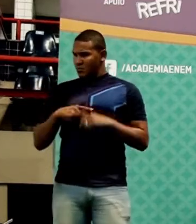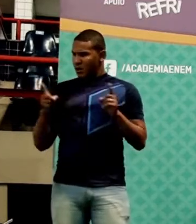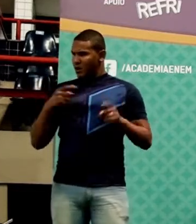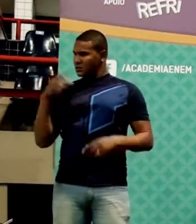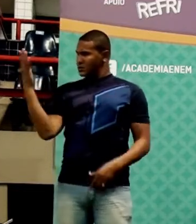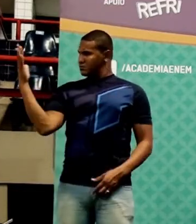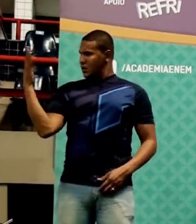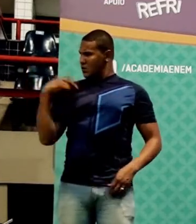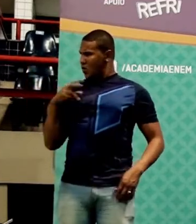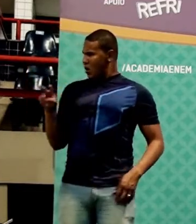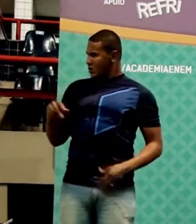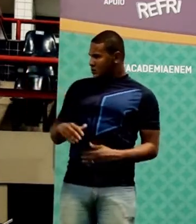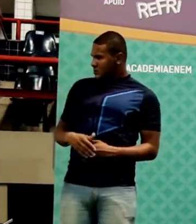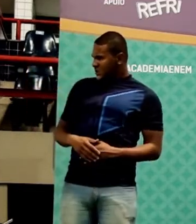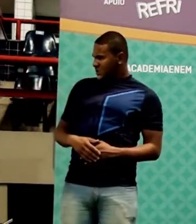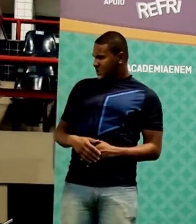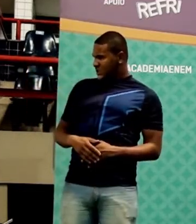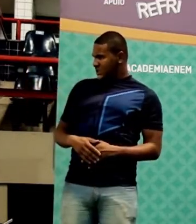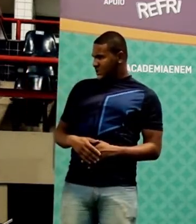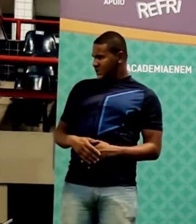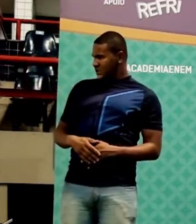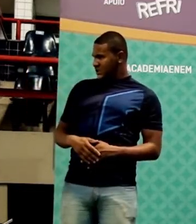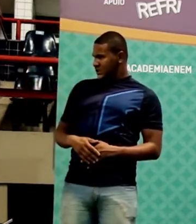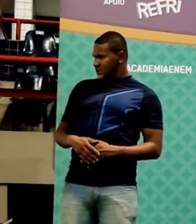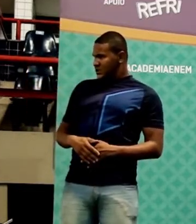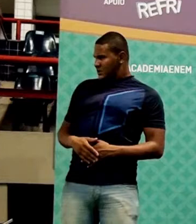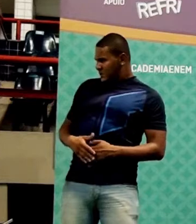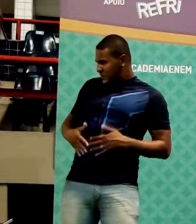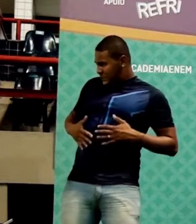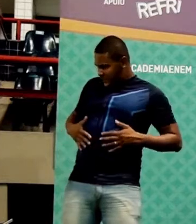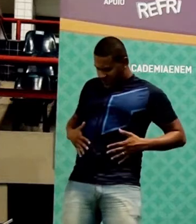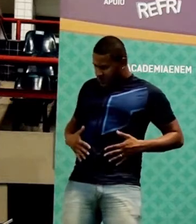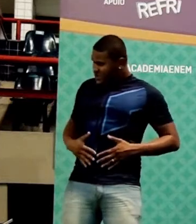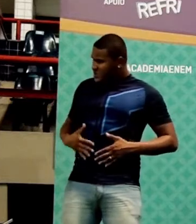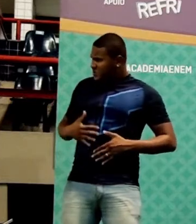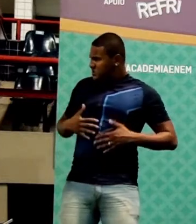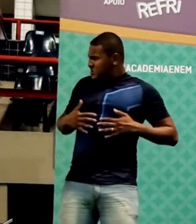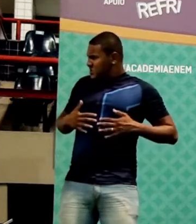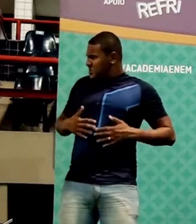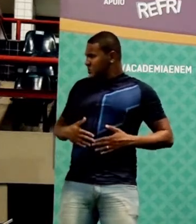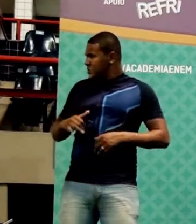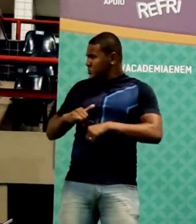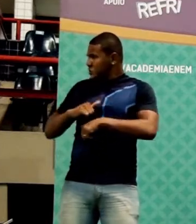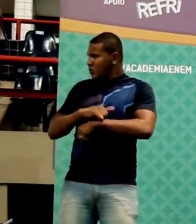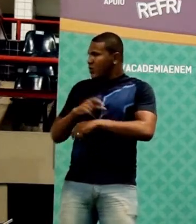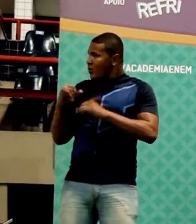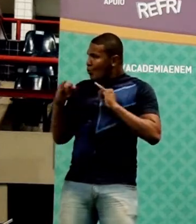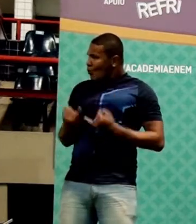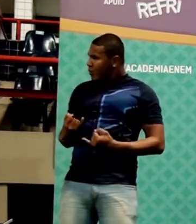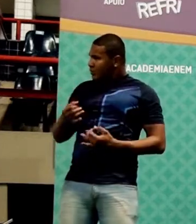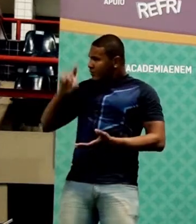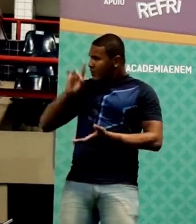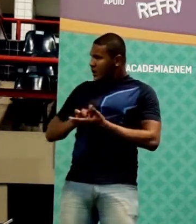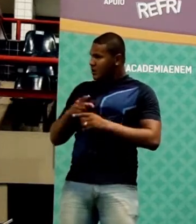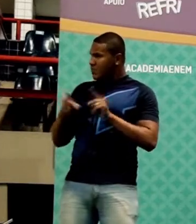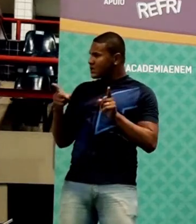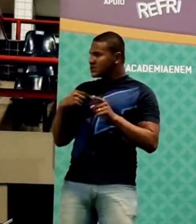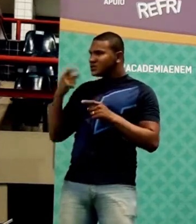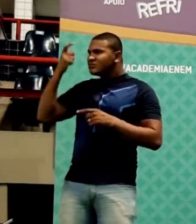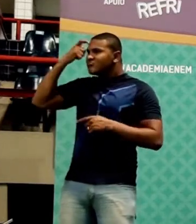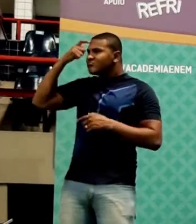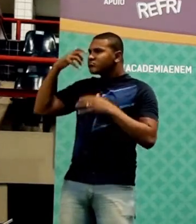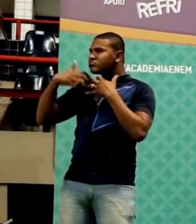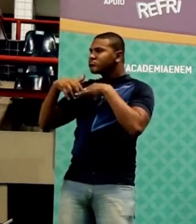gorda. E aí ela coloca o dedo na boca, na garganta, para vomitar. Ela come e